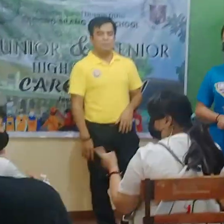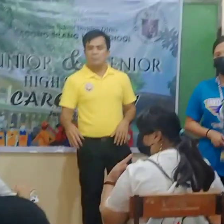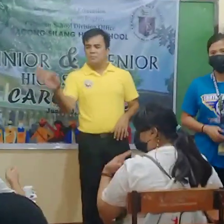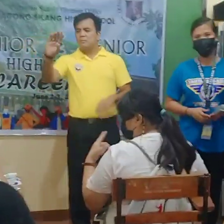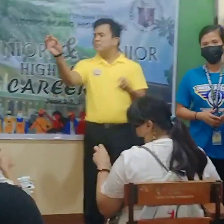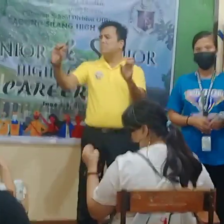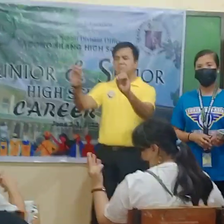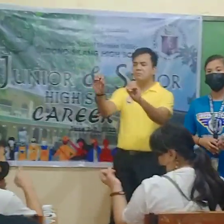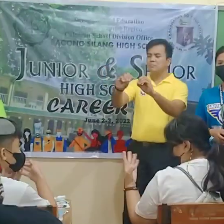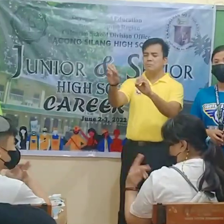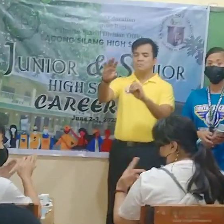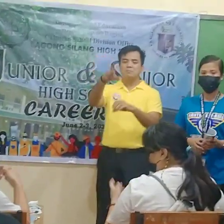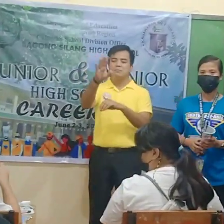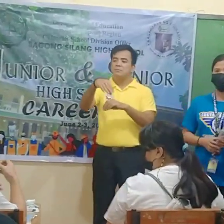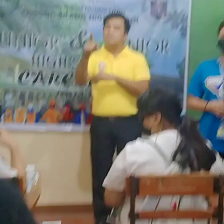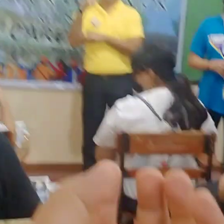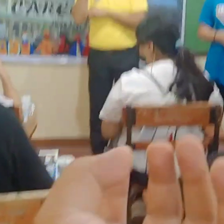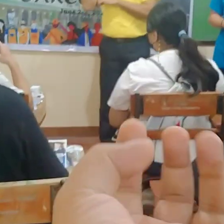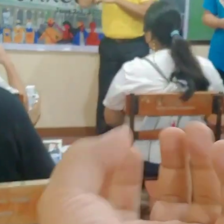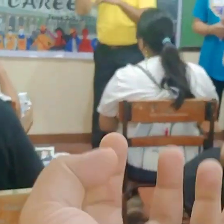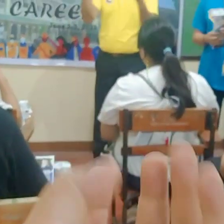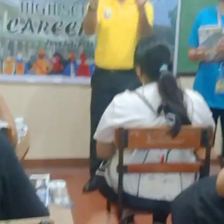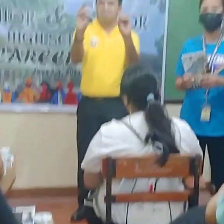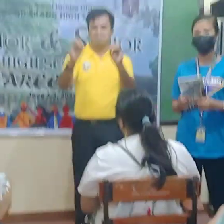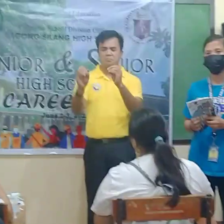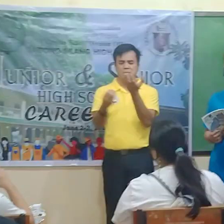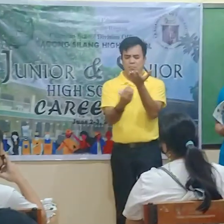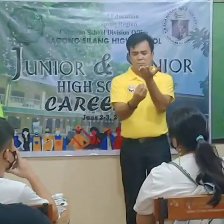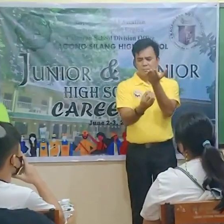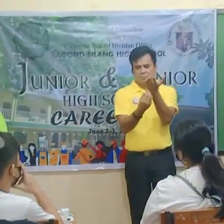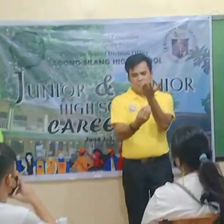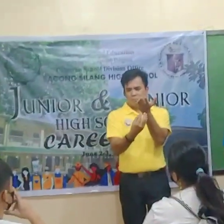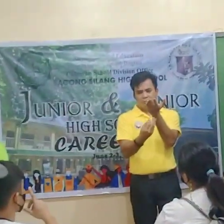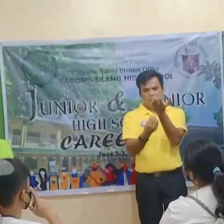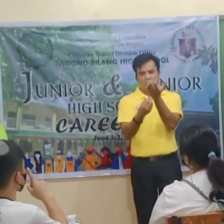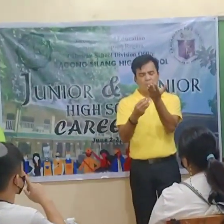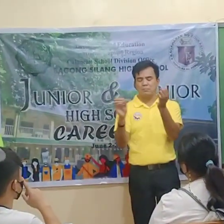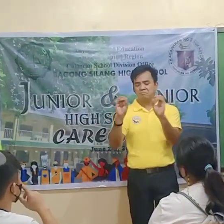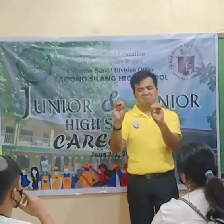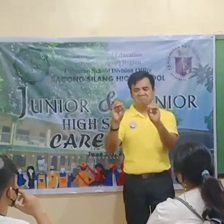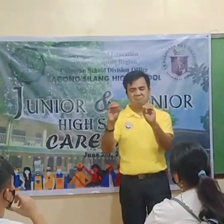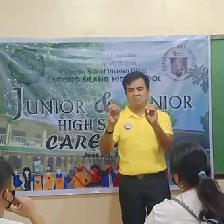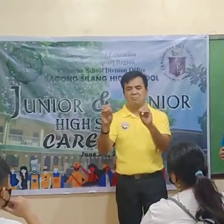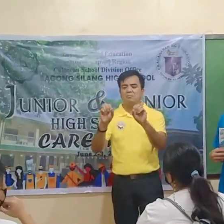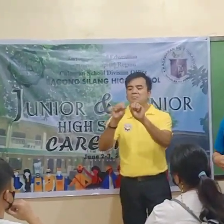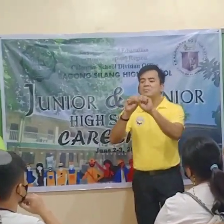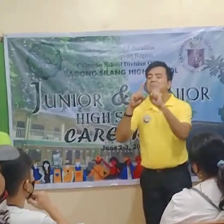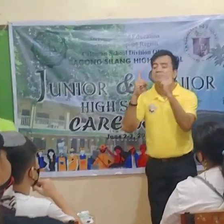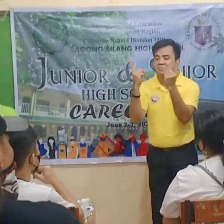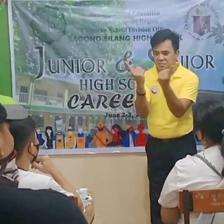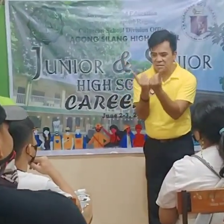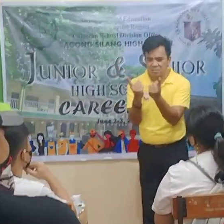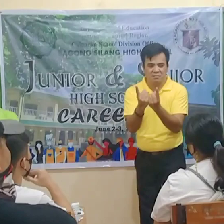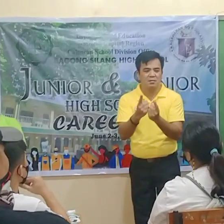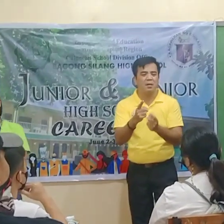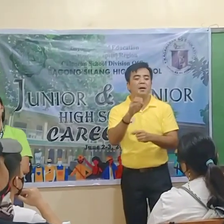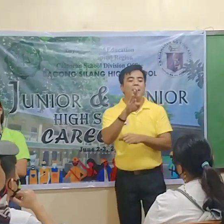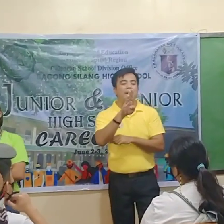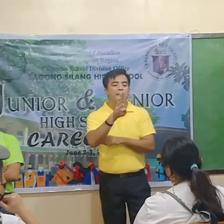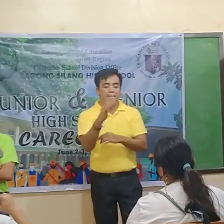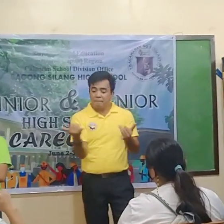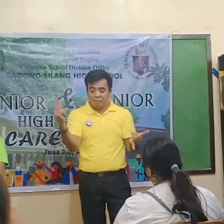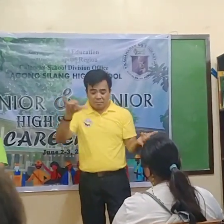for sped po namin, bartending lang po talaga yung ino-offer namin sa kanila. Kasi nung nagpunta kami doon, kausap namin si